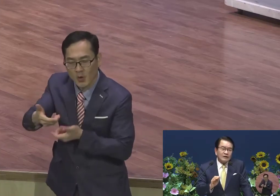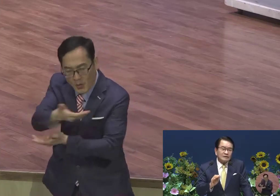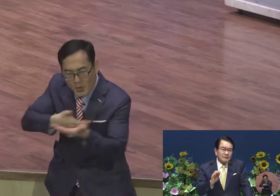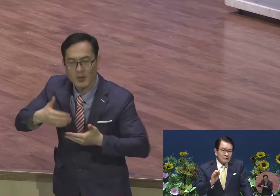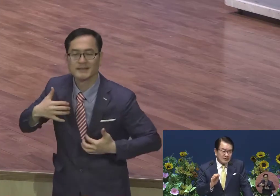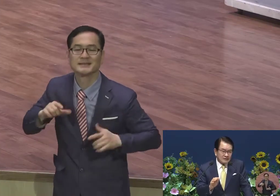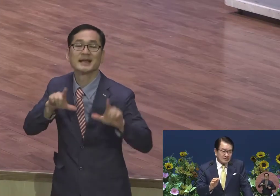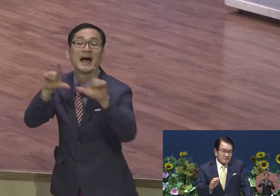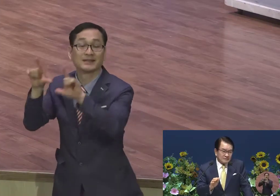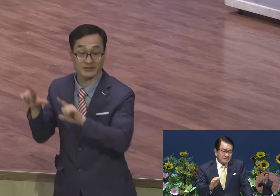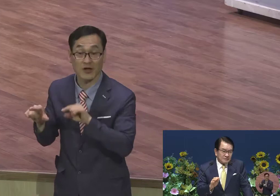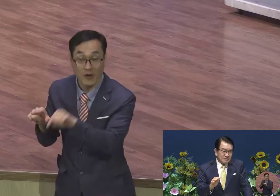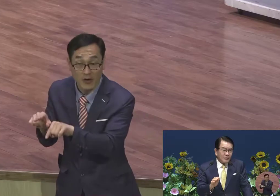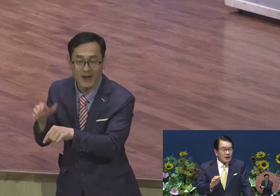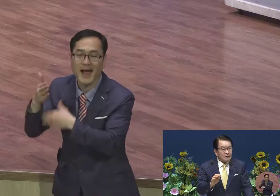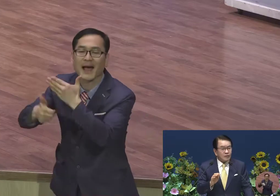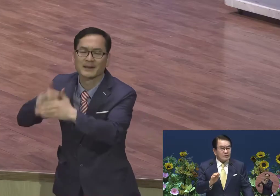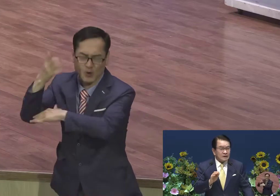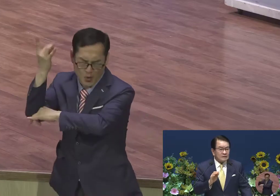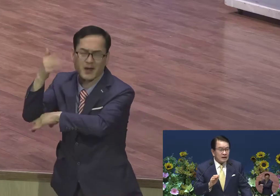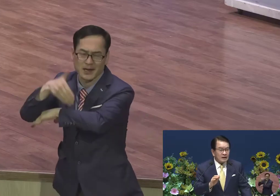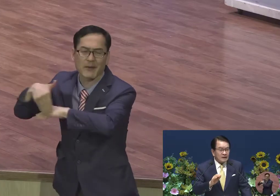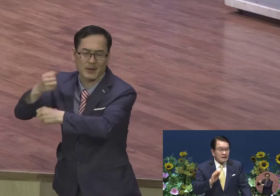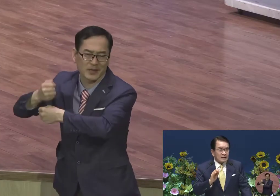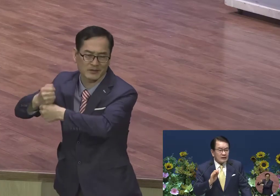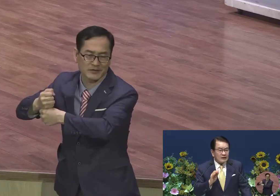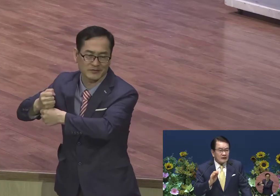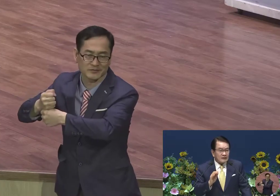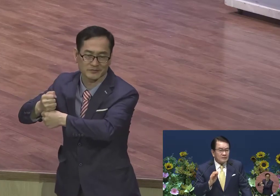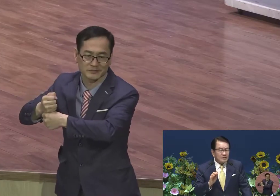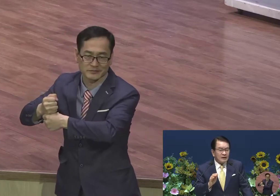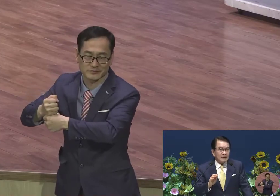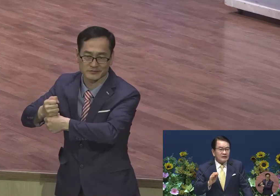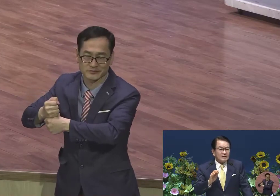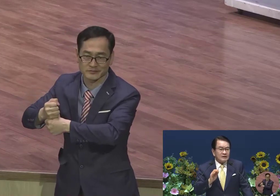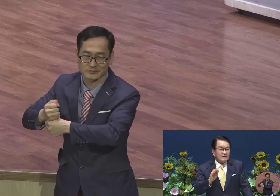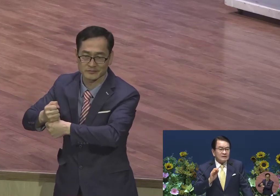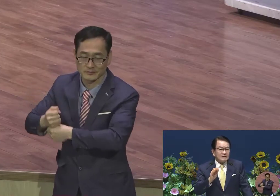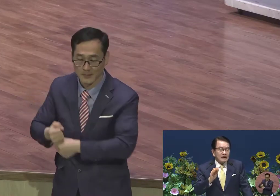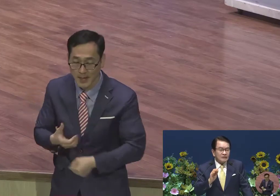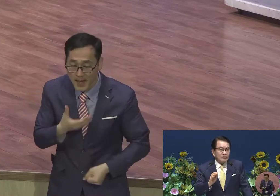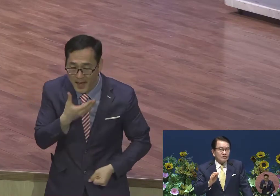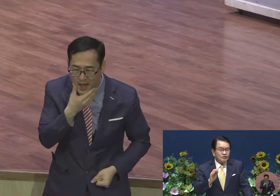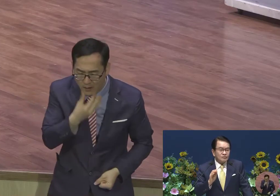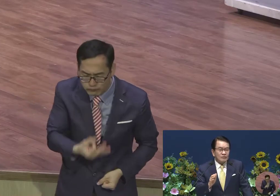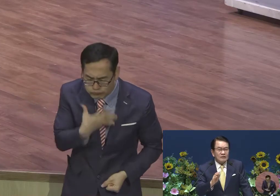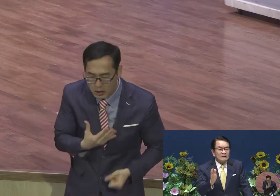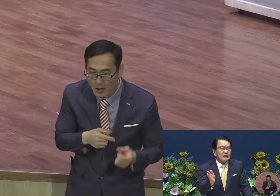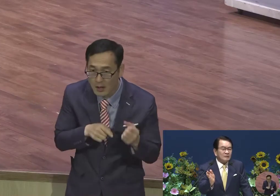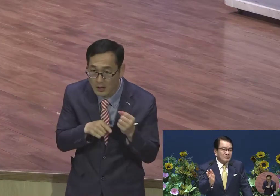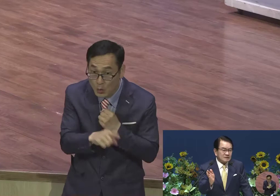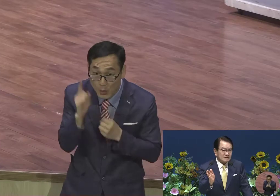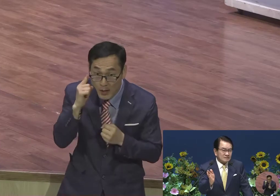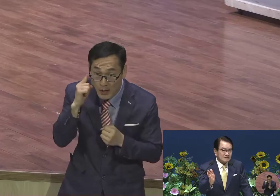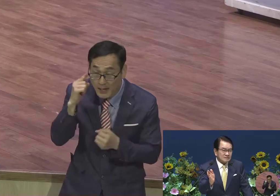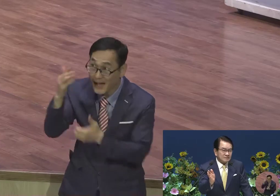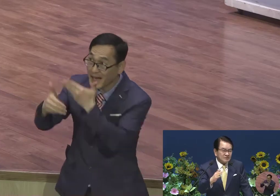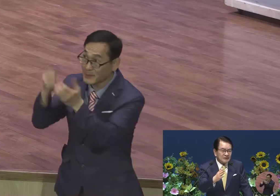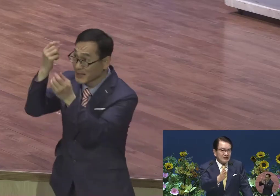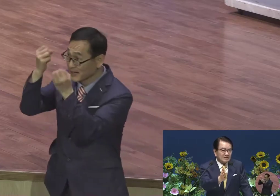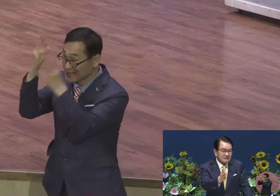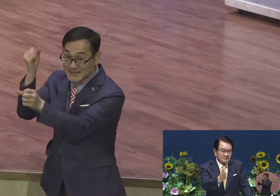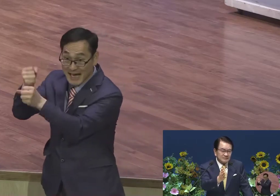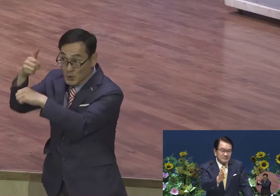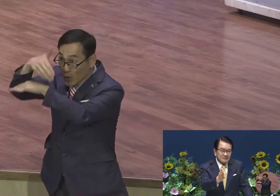행복한 삶이 되는 거예요. 왜 행복하지 않느냐. 하나님의 이 창조의 축복을 얻나가 버렸어요.